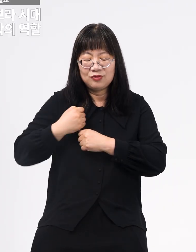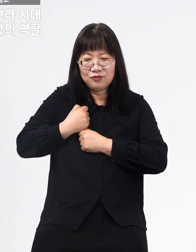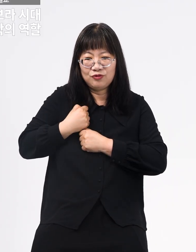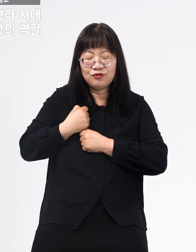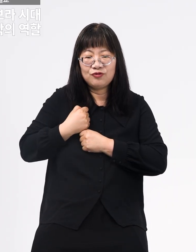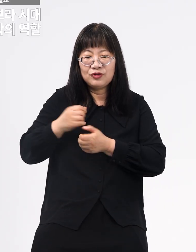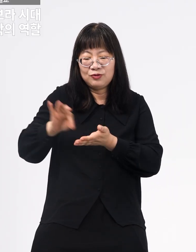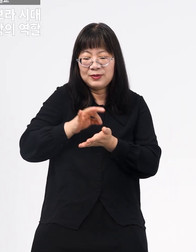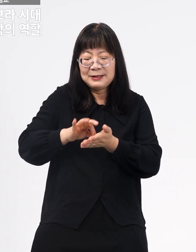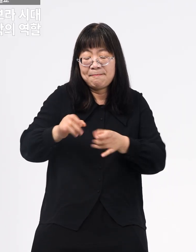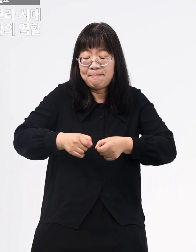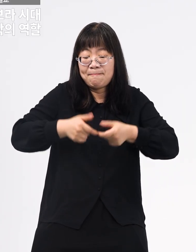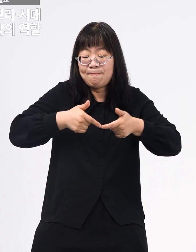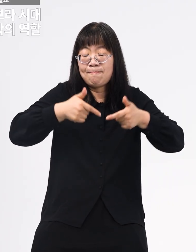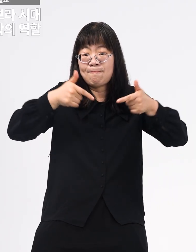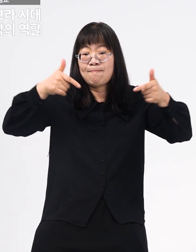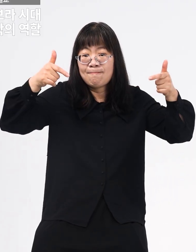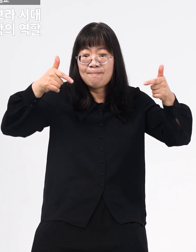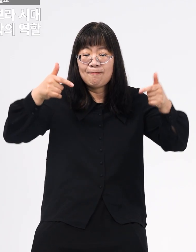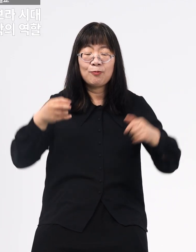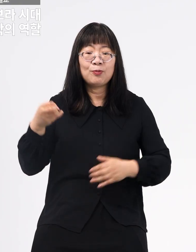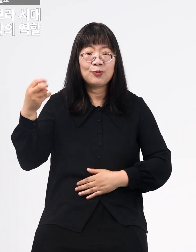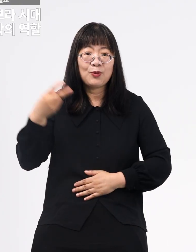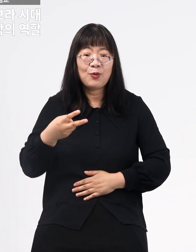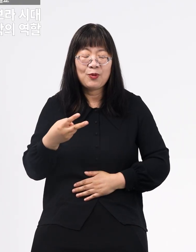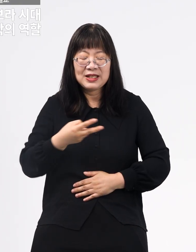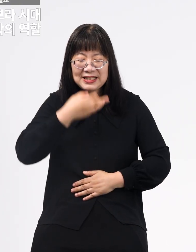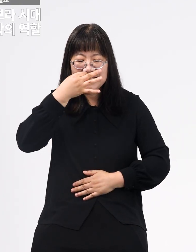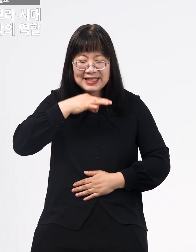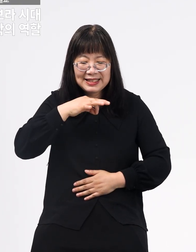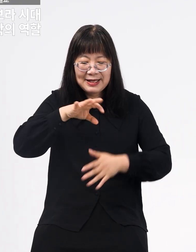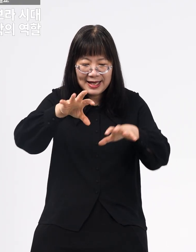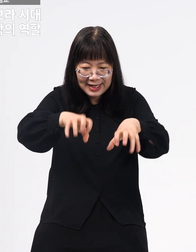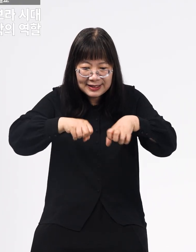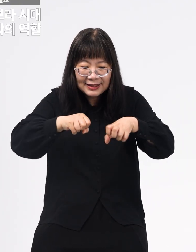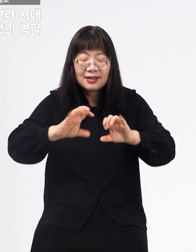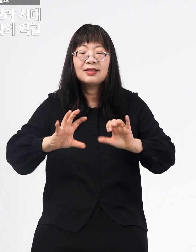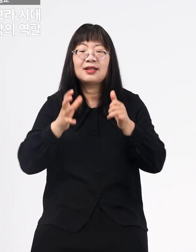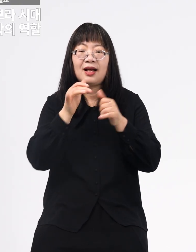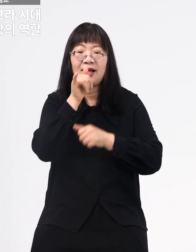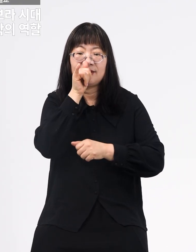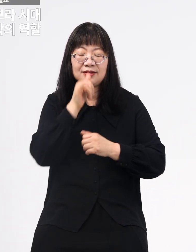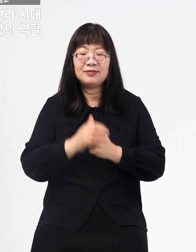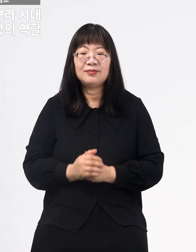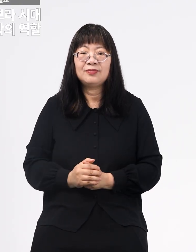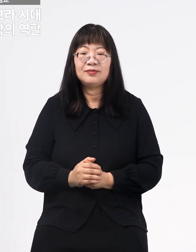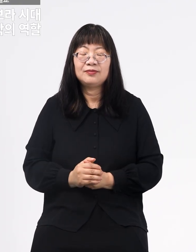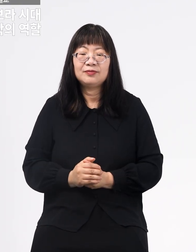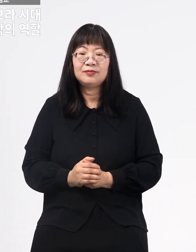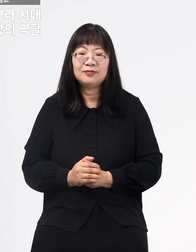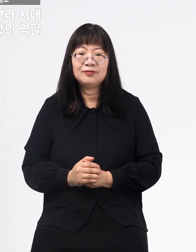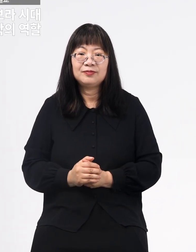하고 또 그 사이에 또 이익을 챙기는 나라도 있겠고.